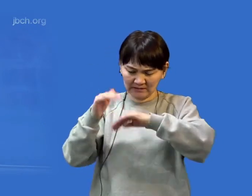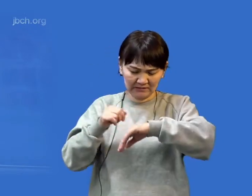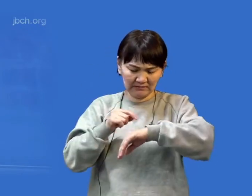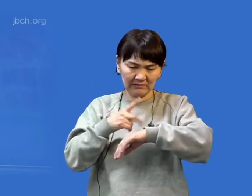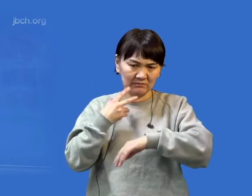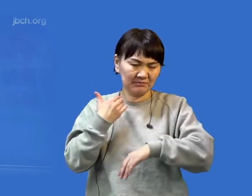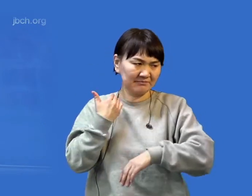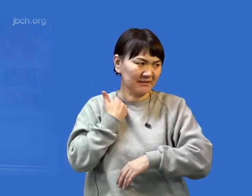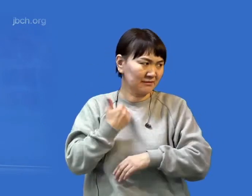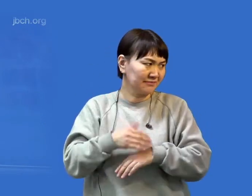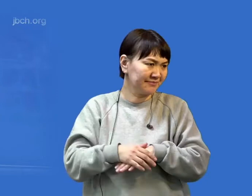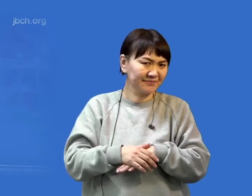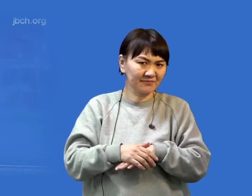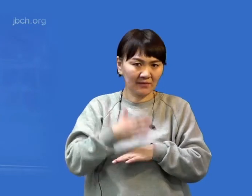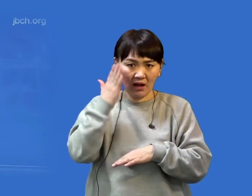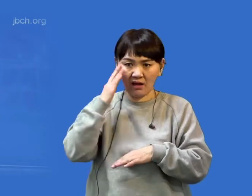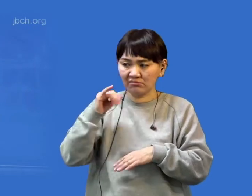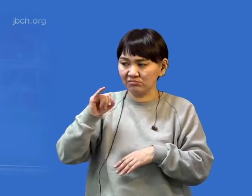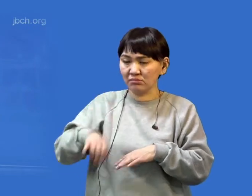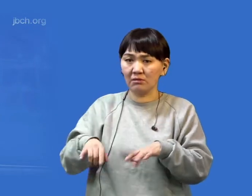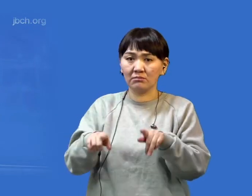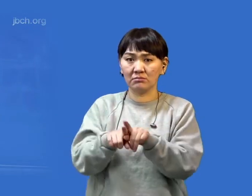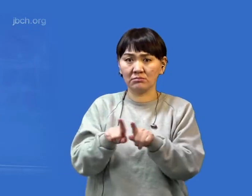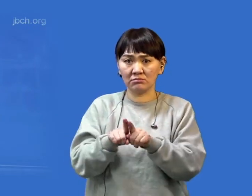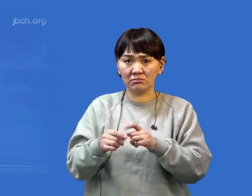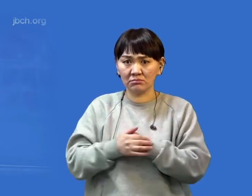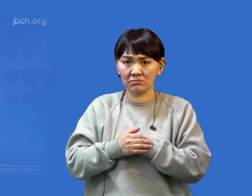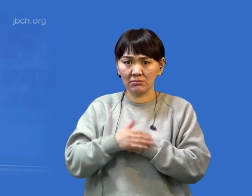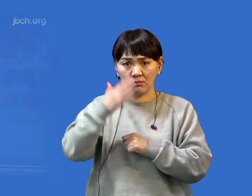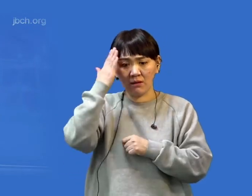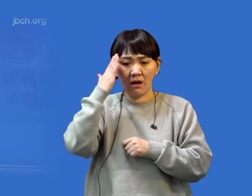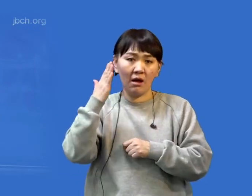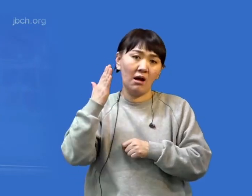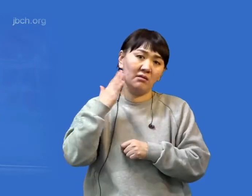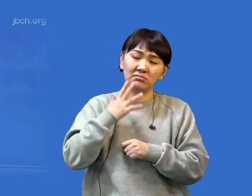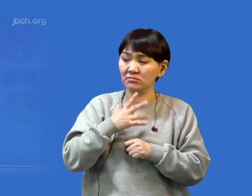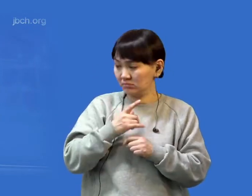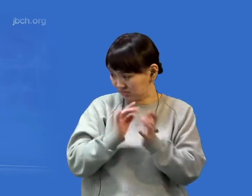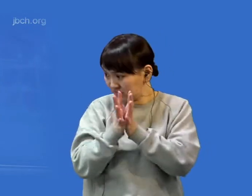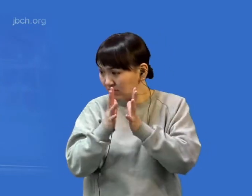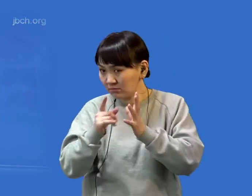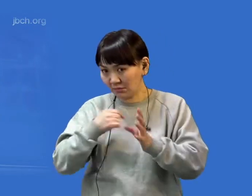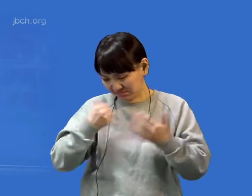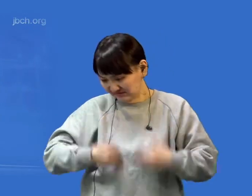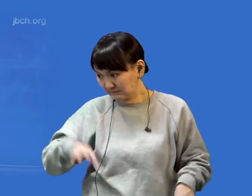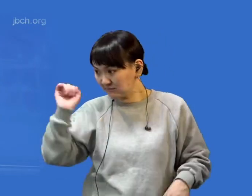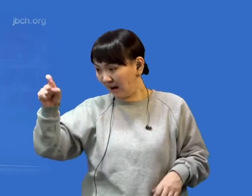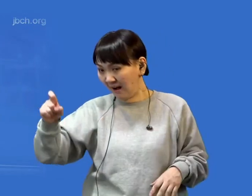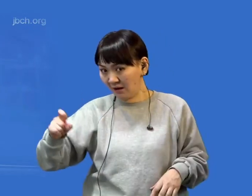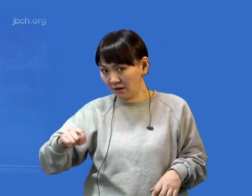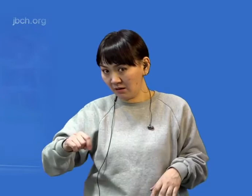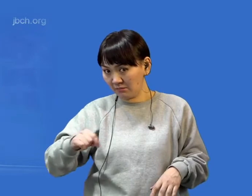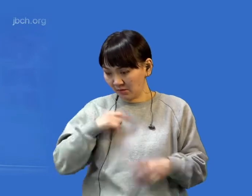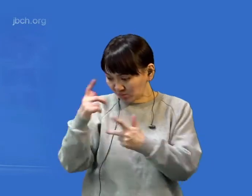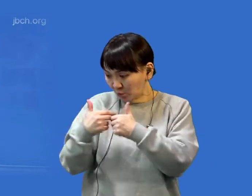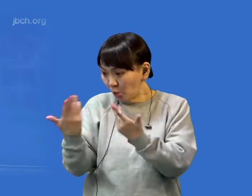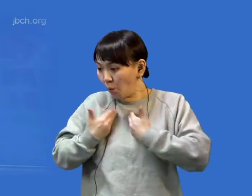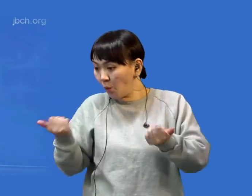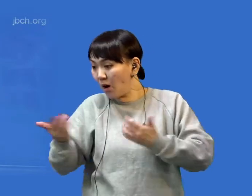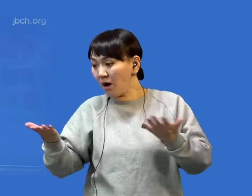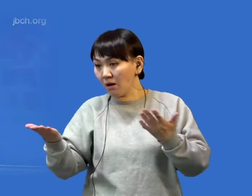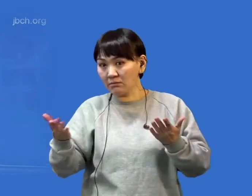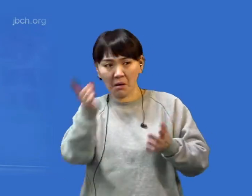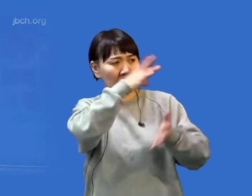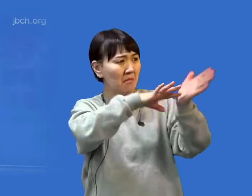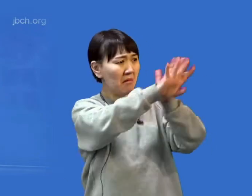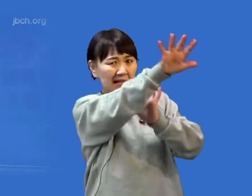эцэг ихэ одоо доромжилж байгаа эцэг ихийнхээ үдэс зүгээр хамаагүй намаа яах гэж төрүүлсэн ер нь юу хийж өгсөн гэл юу нү энэ